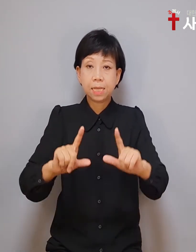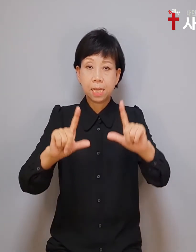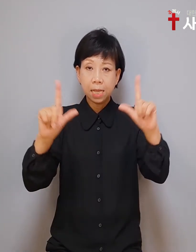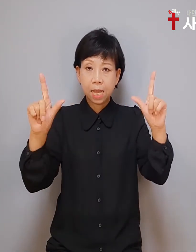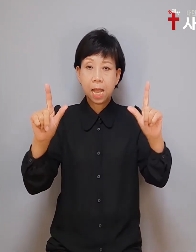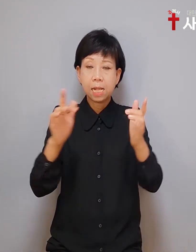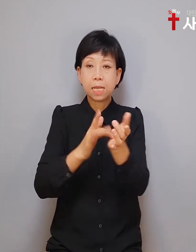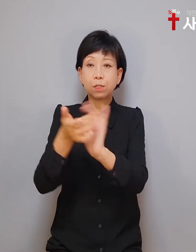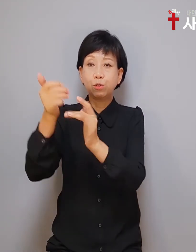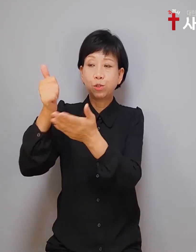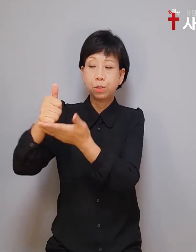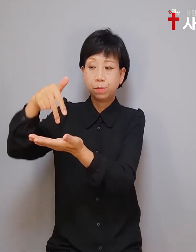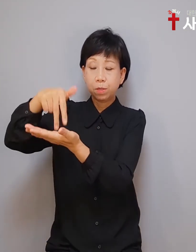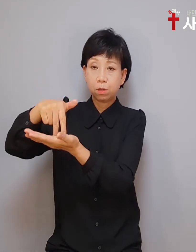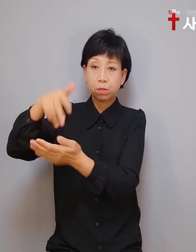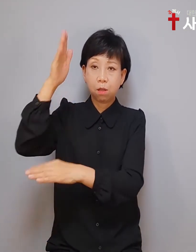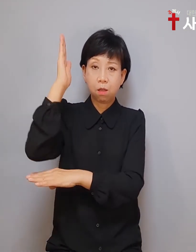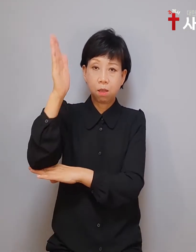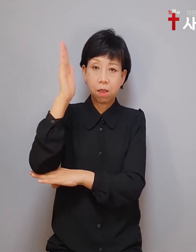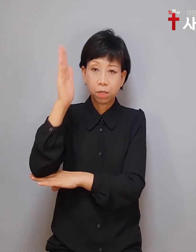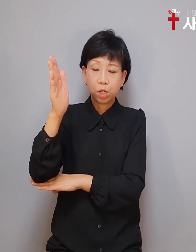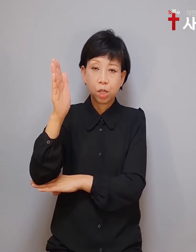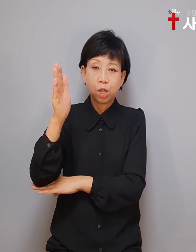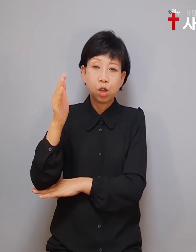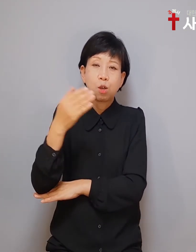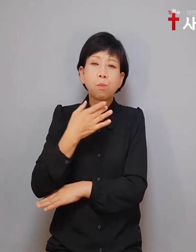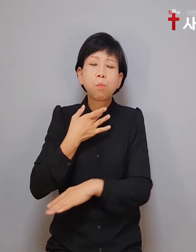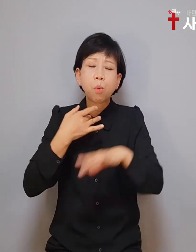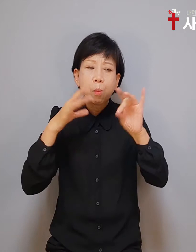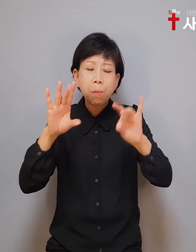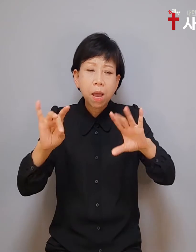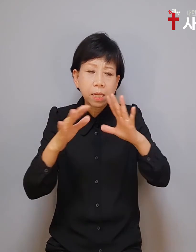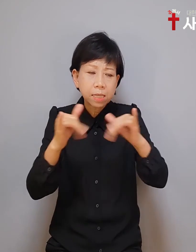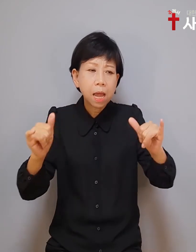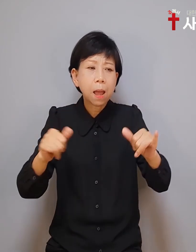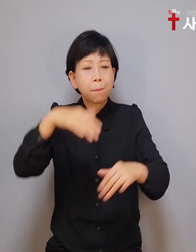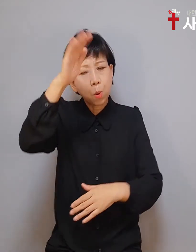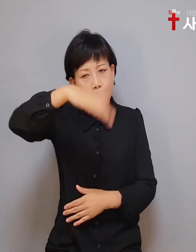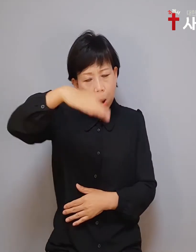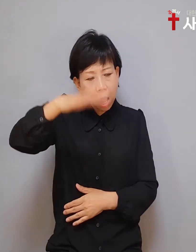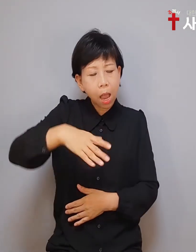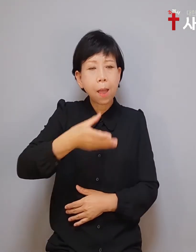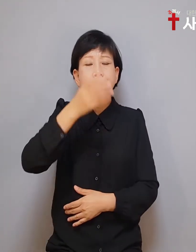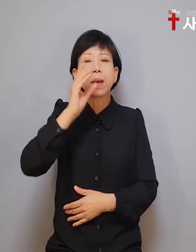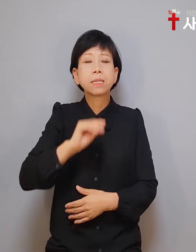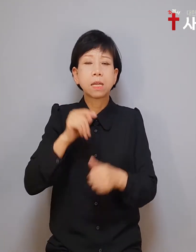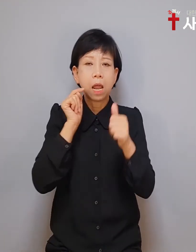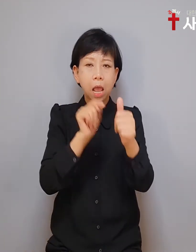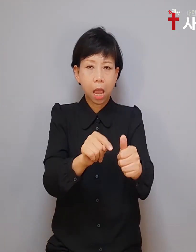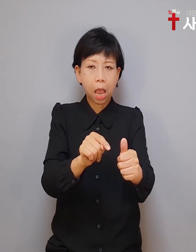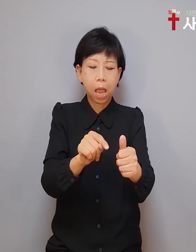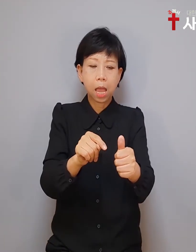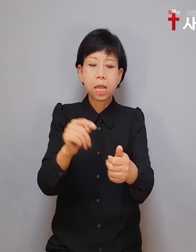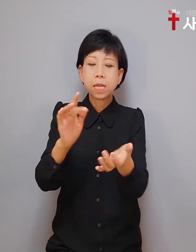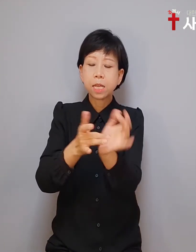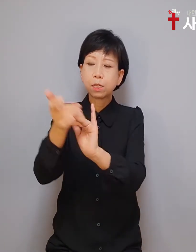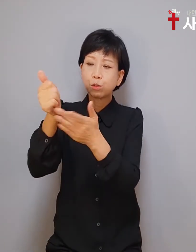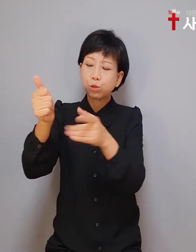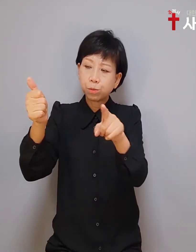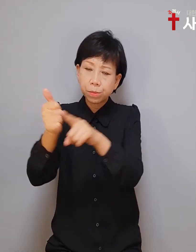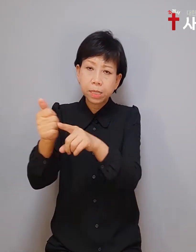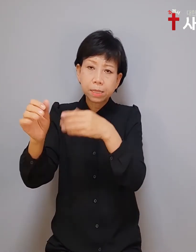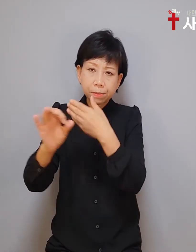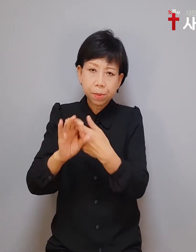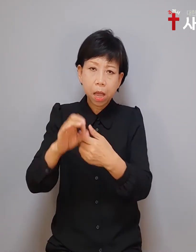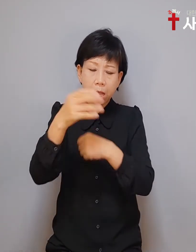이르시되 누구든지 목마르거든 내게로 와서 마시라. 나를 믿는 자는 성경의 이름과 같이